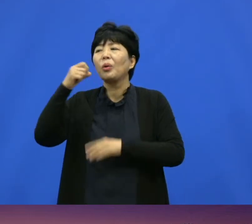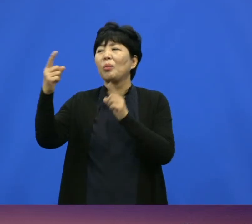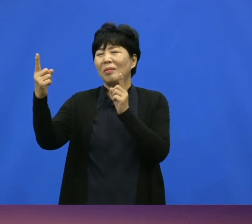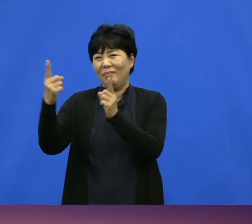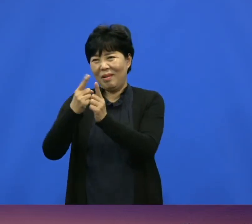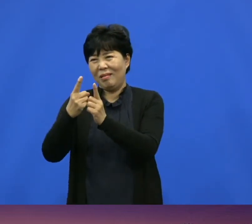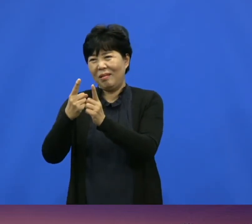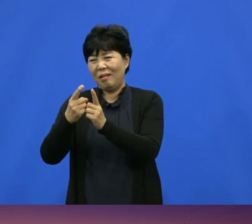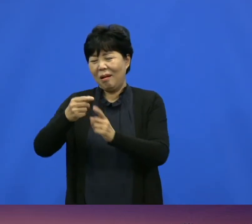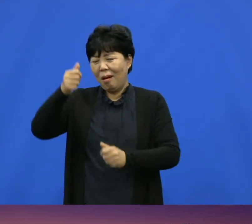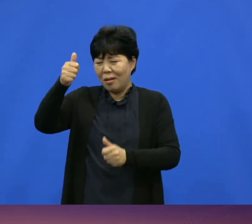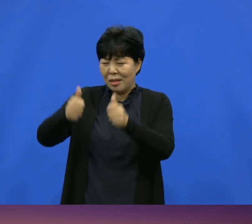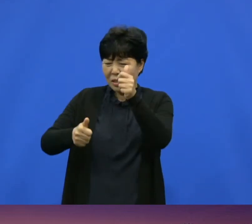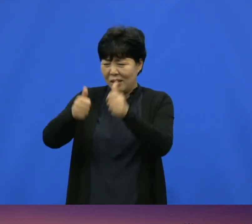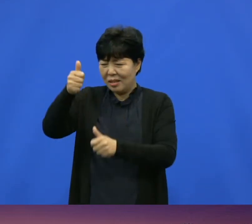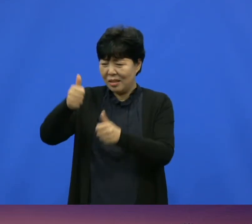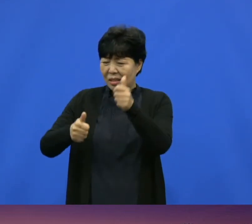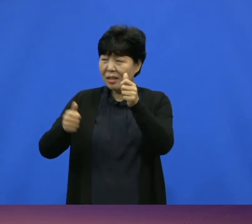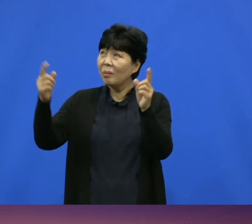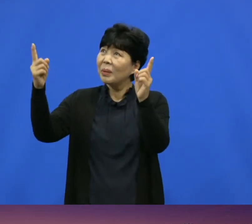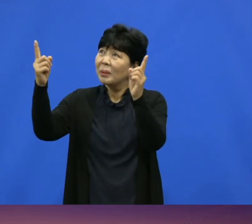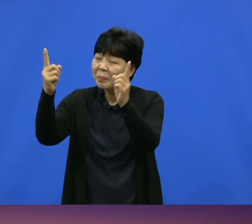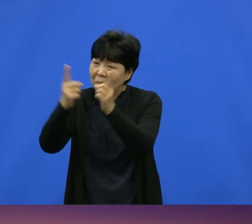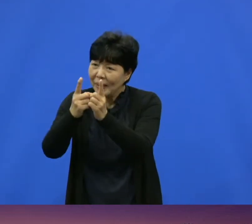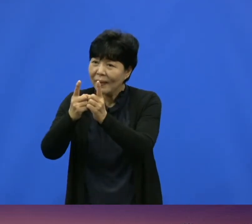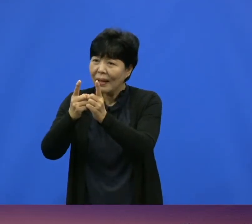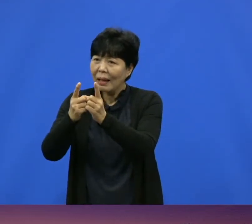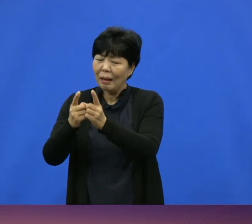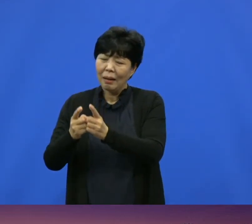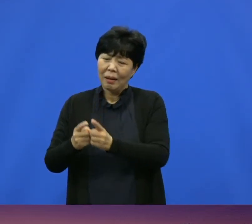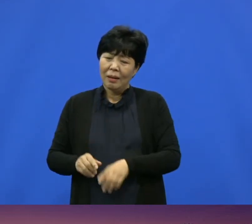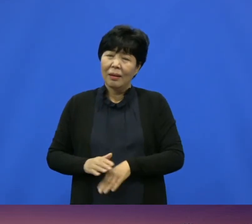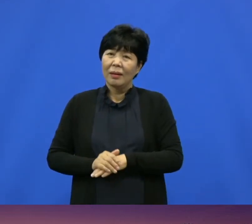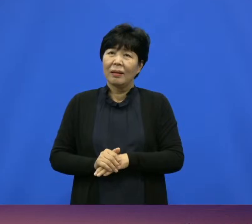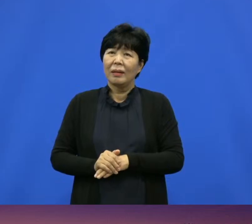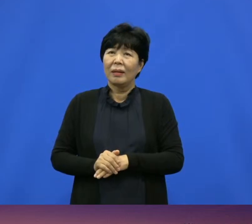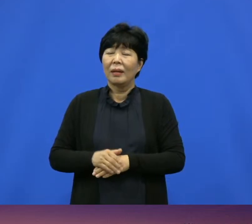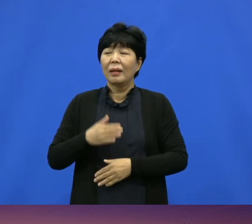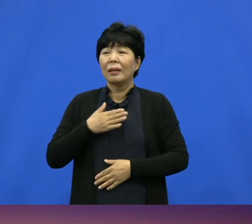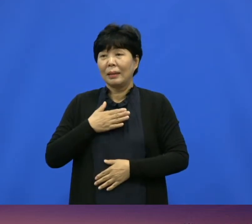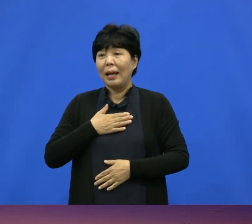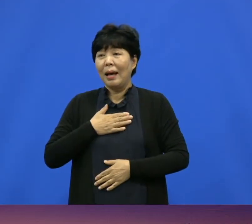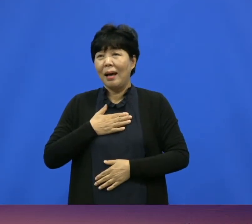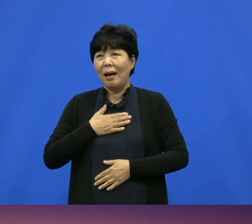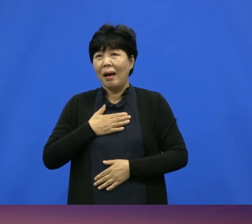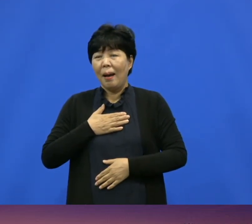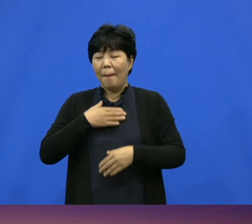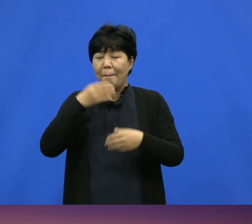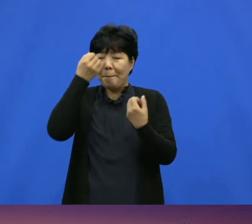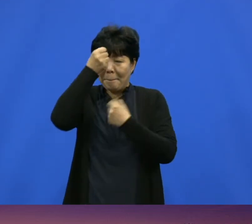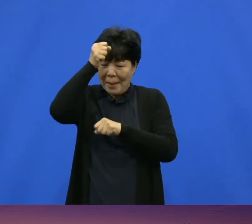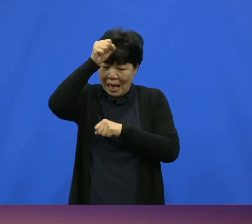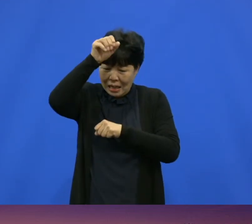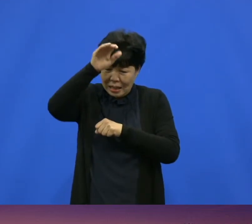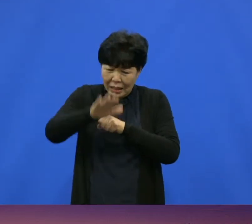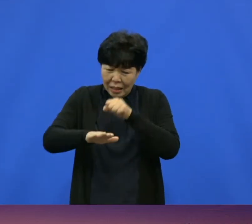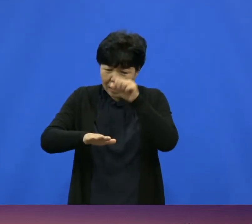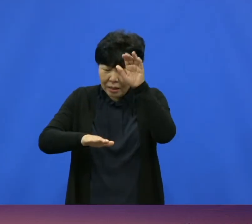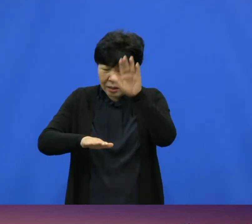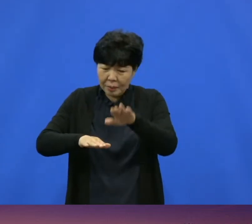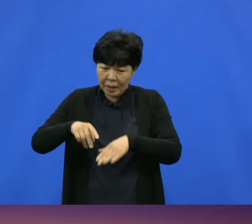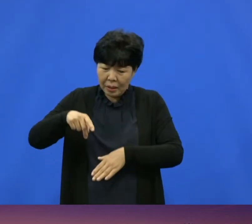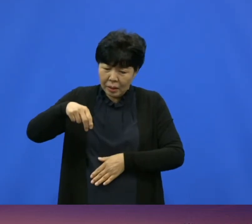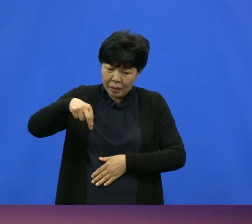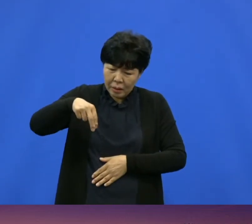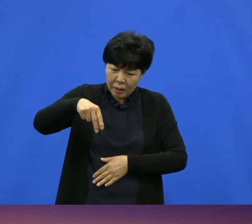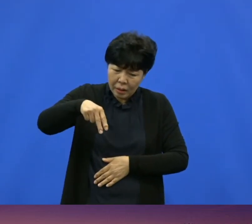시험이 밀려옵니다. 모든 것이 휘청거리고 거의 넘어질 뻔했다. 나의 걸음이 미끄러질 뻔하였다. 이 말은 뭐예요?